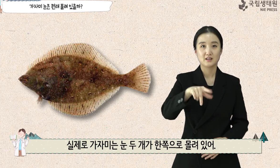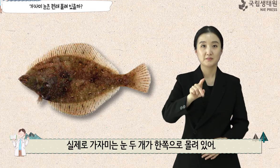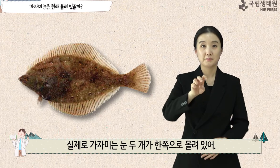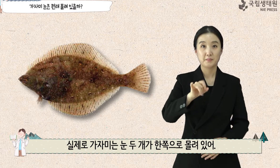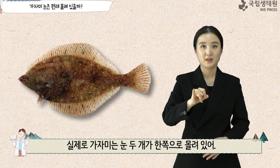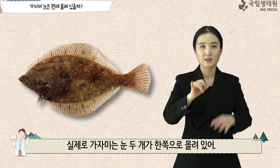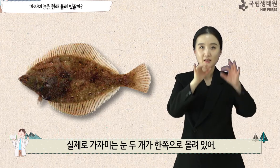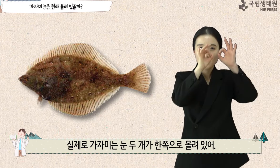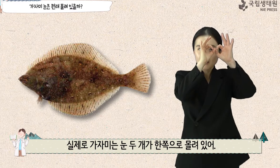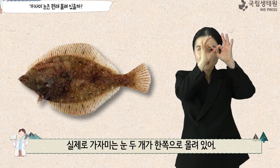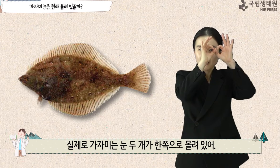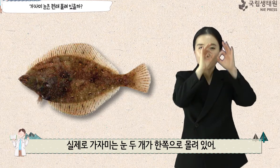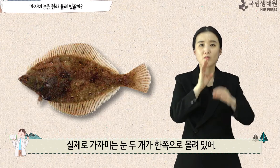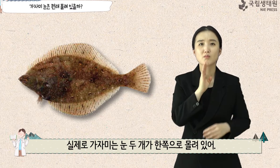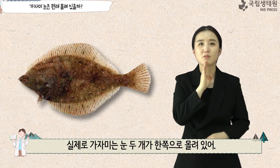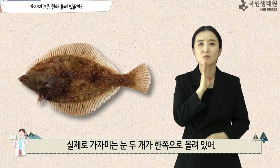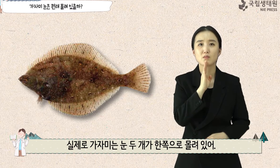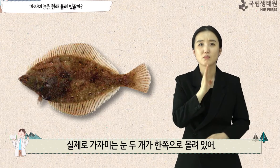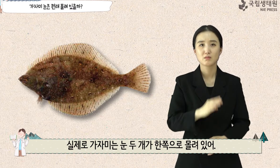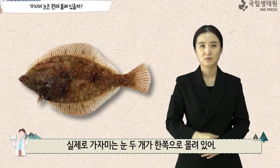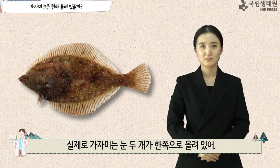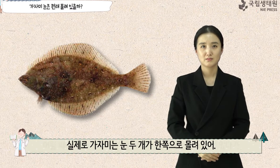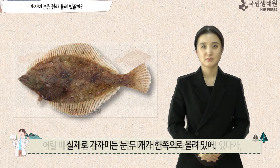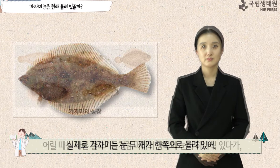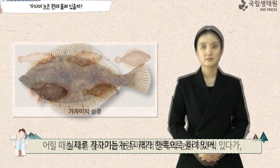두 개가 한쪽으로 몰려있어.